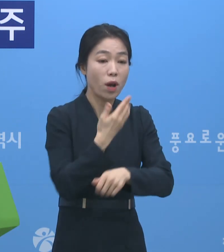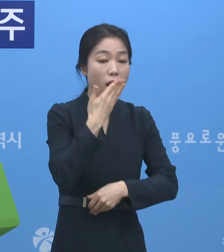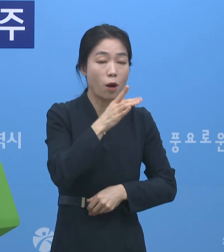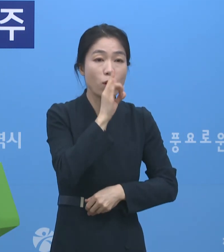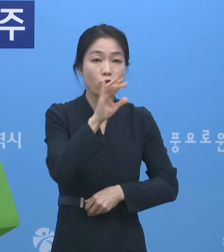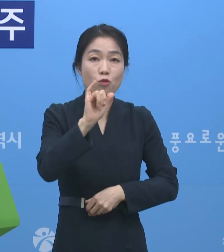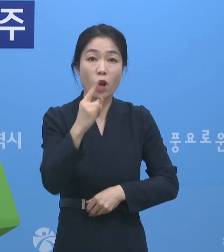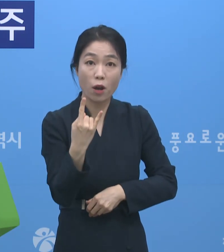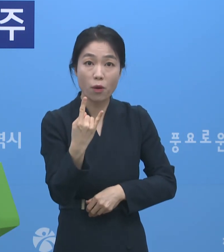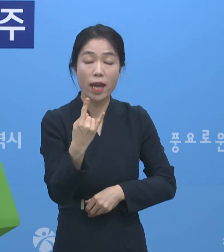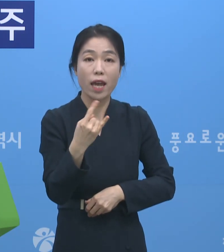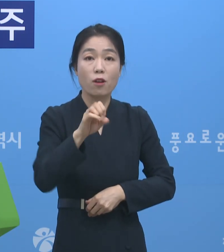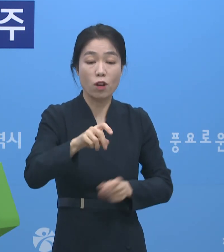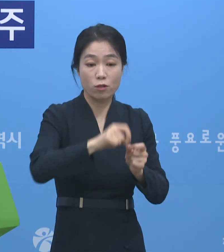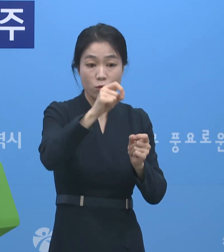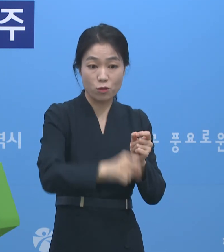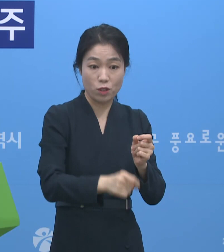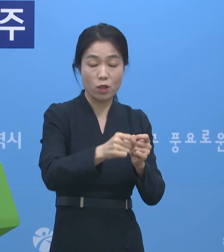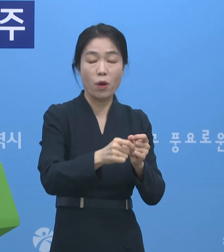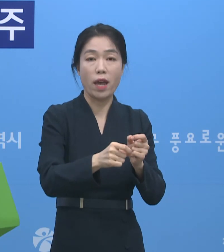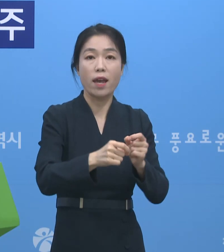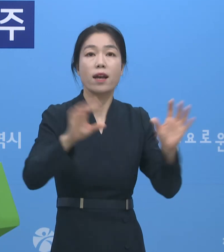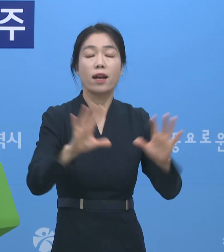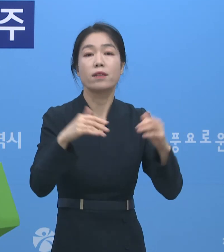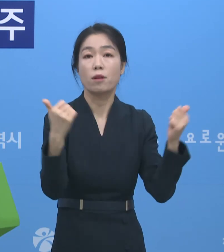한국애식업중앙회 광주시지회 간담회,